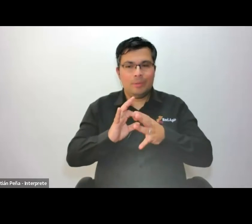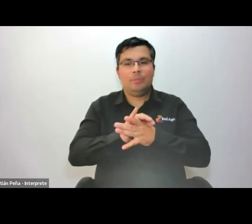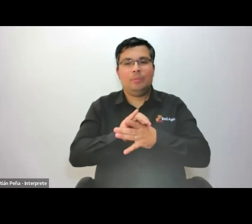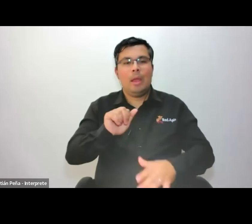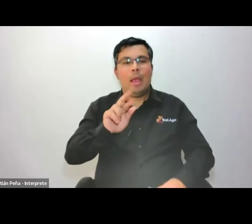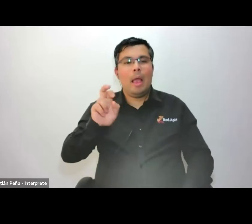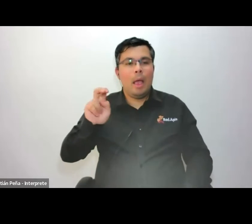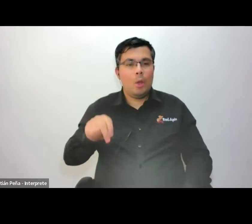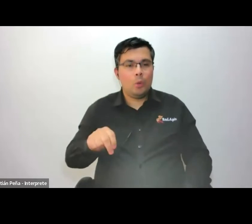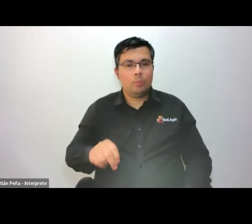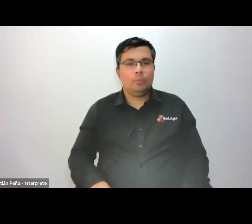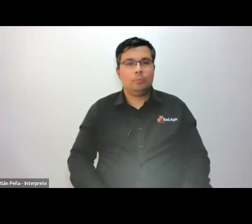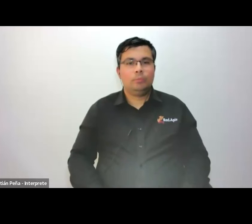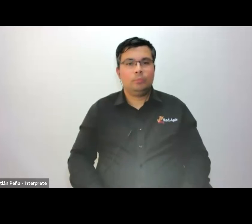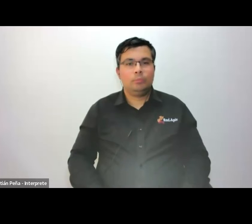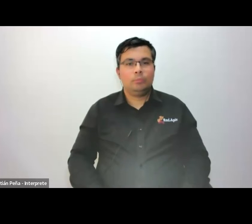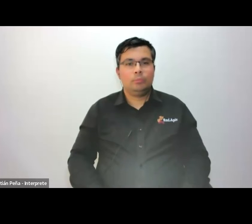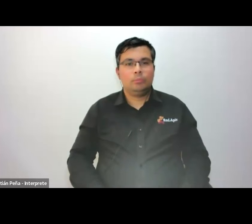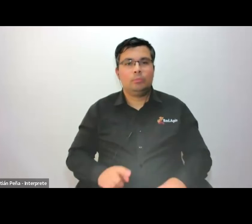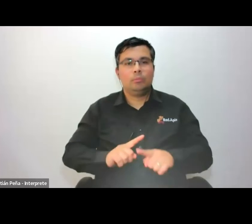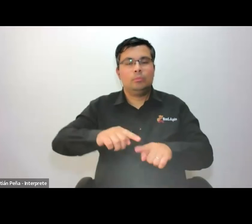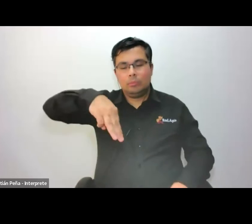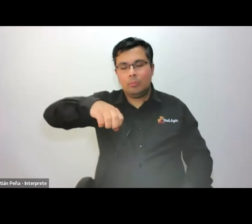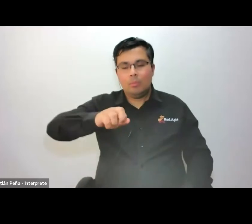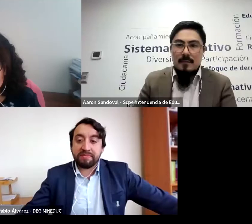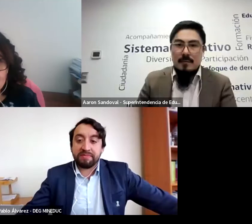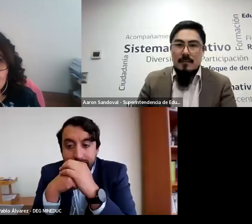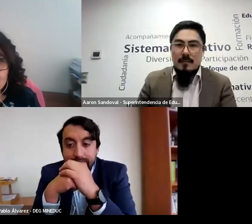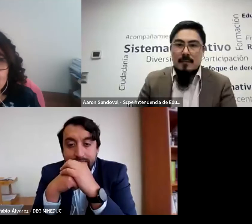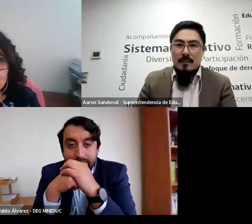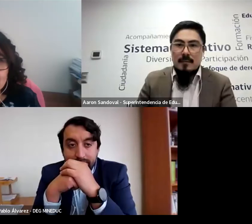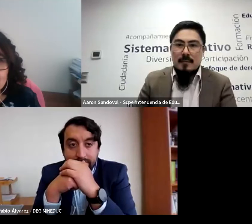Aarón. Nos vamos con Marcela.